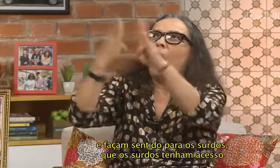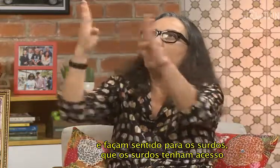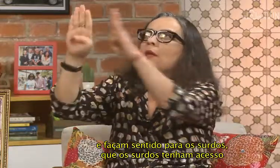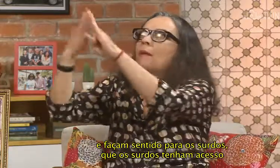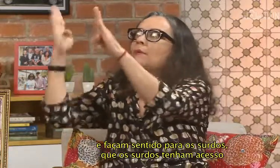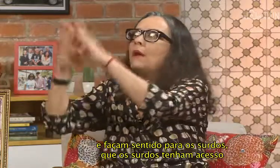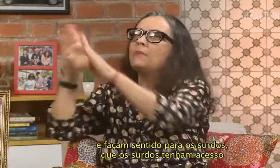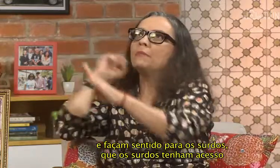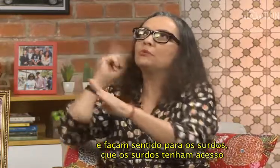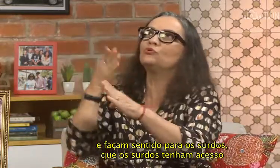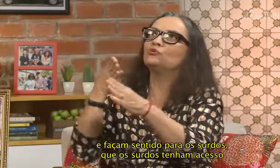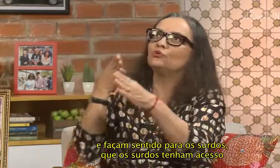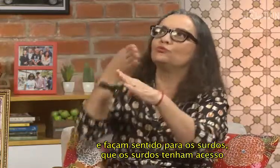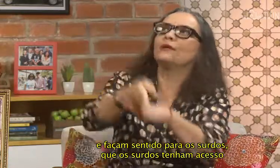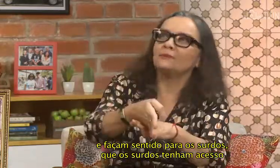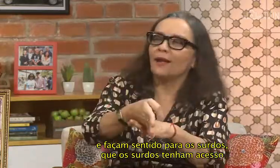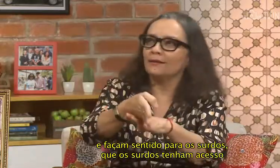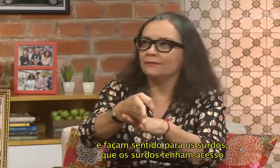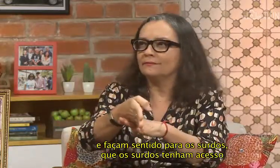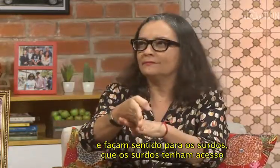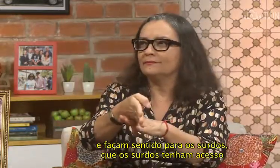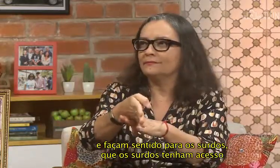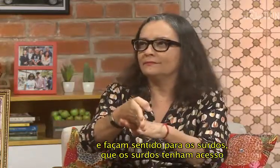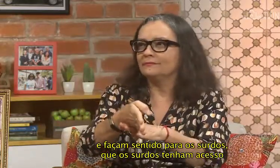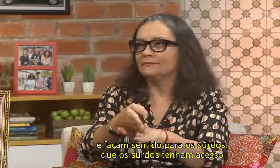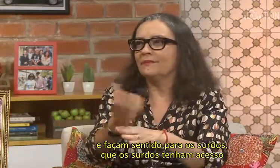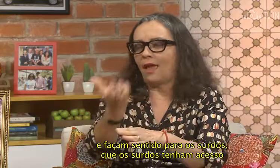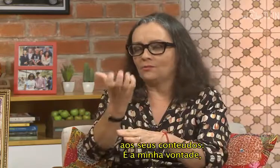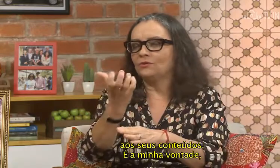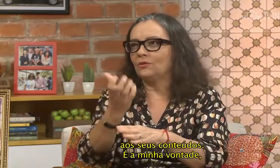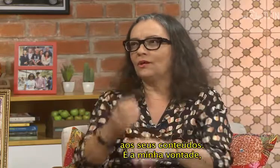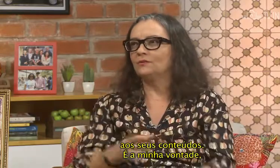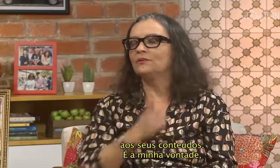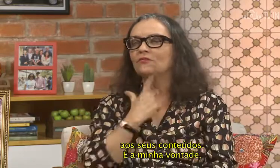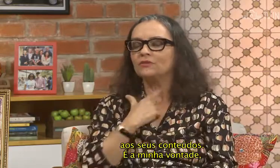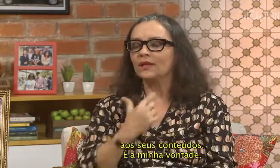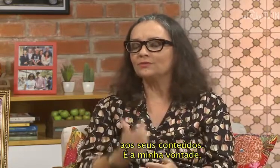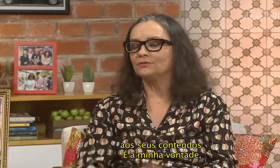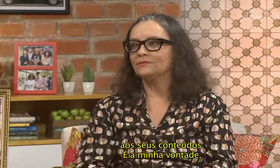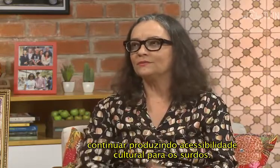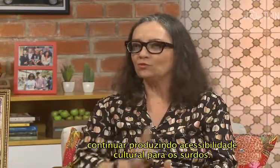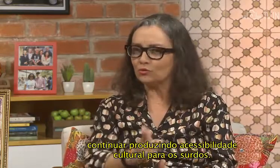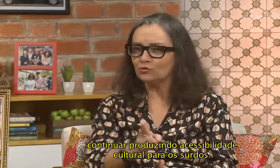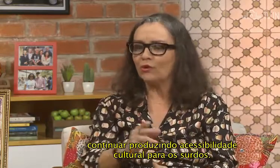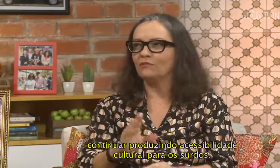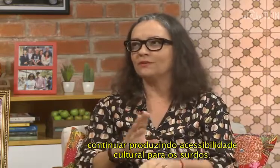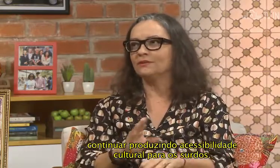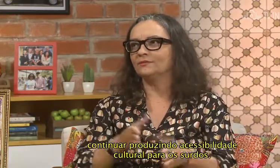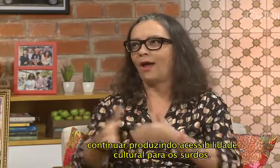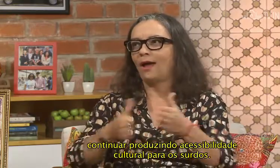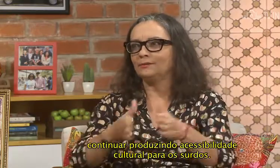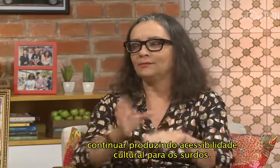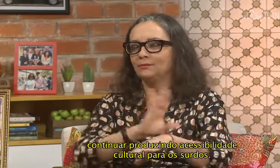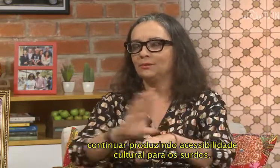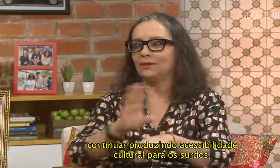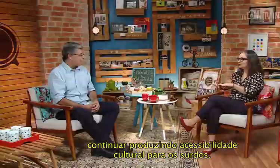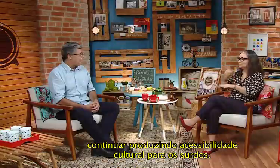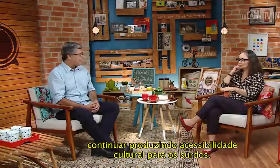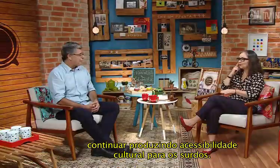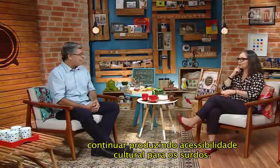façam sentido para os surdos, que os surdos tenham acesso aos seus conteúdos. É a minha vontade. Continuar produzindo acessibilidade cultural